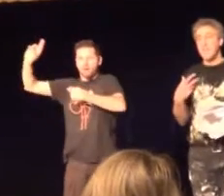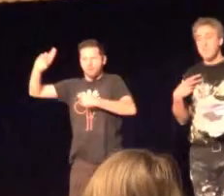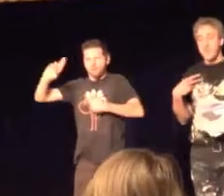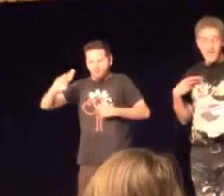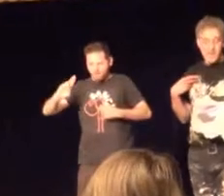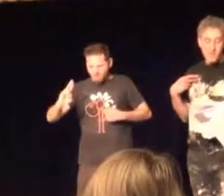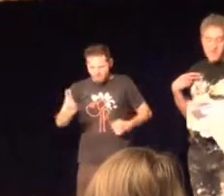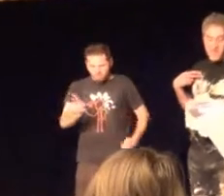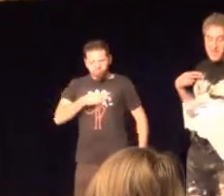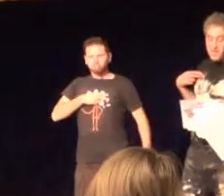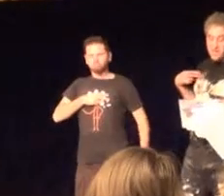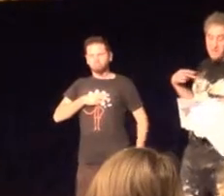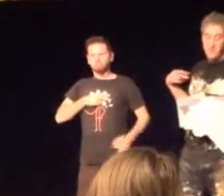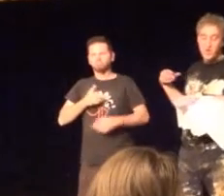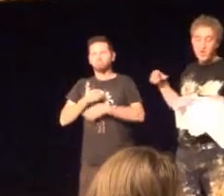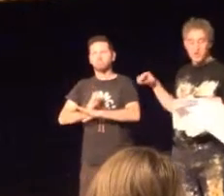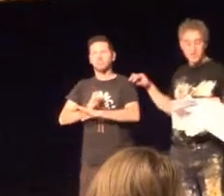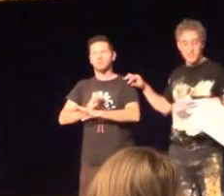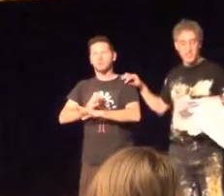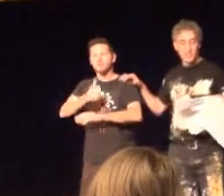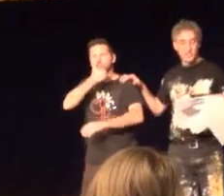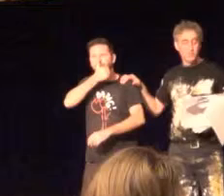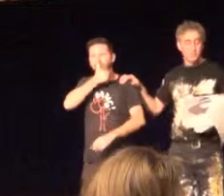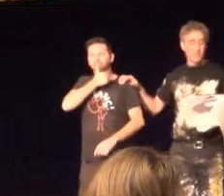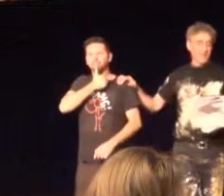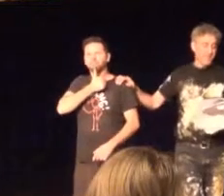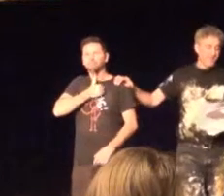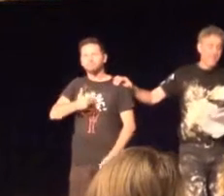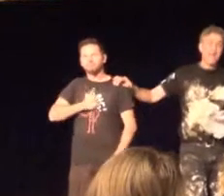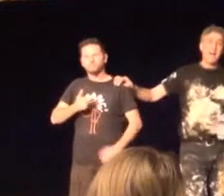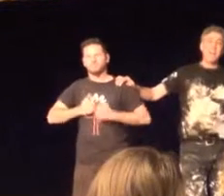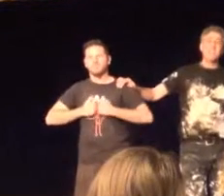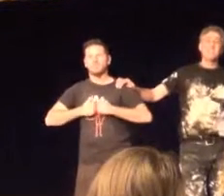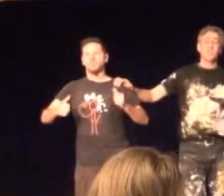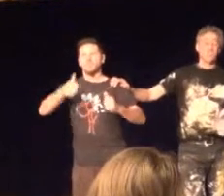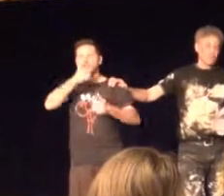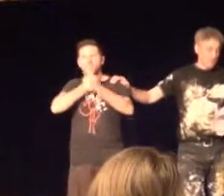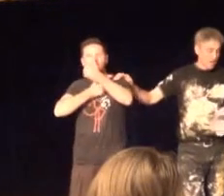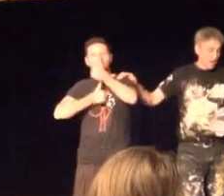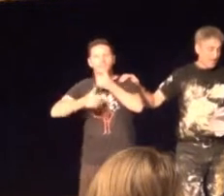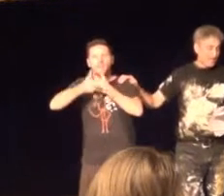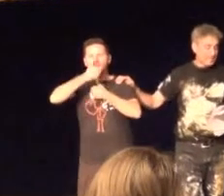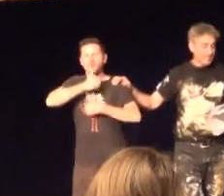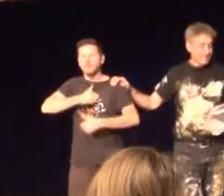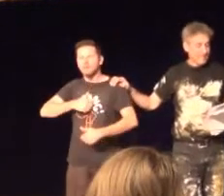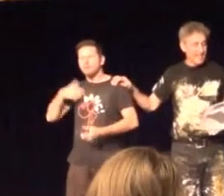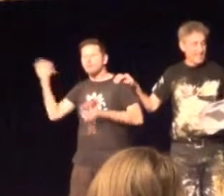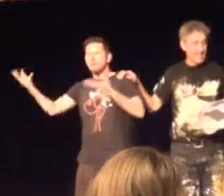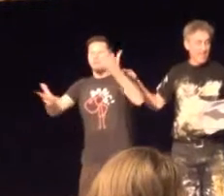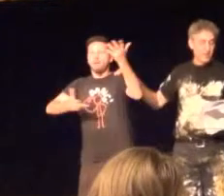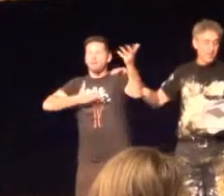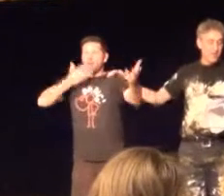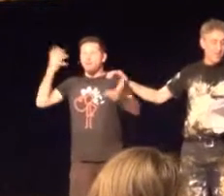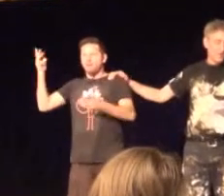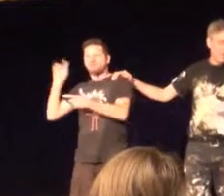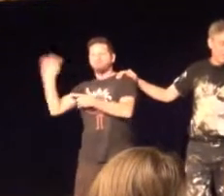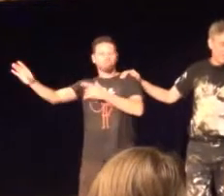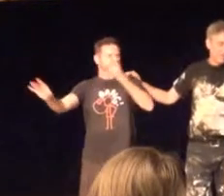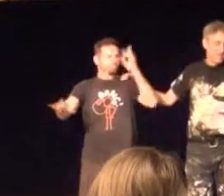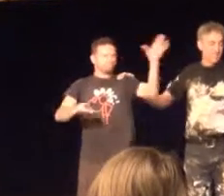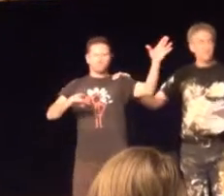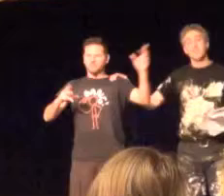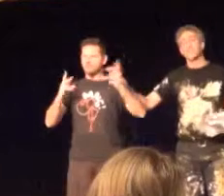prêt, prêt à me faire violence, pour ne pas faire allégeance, pour respecter l'échelle de mes